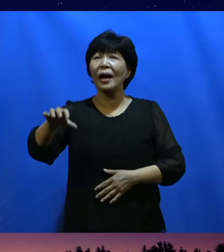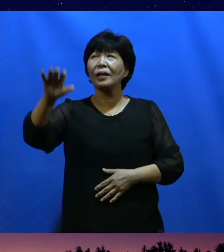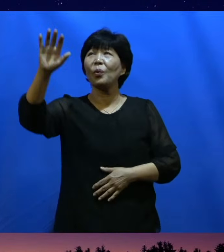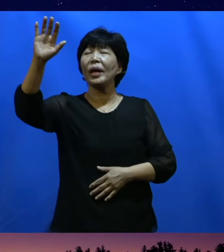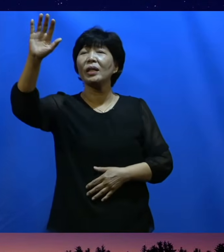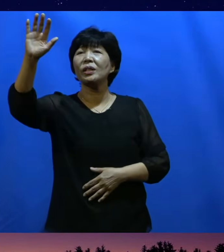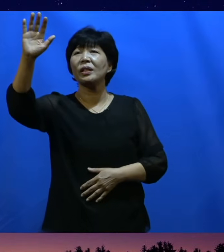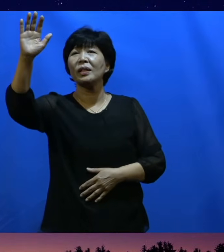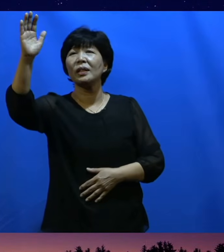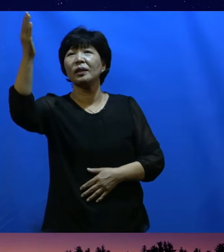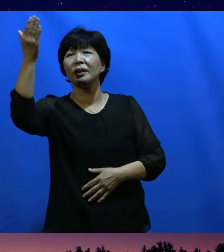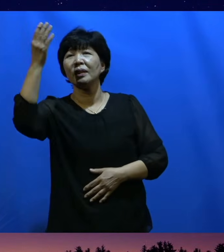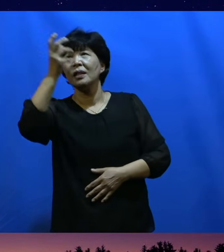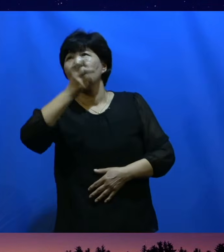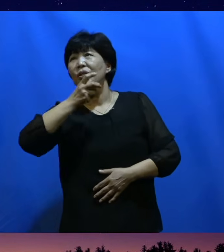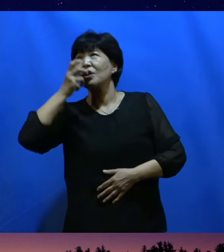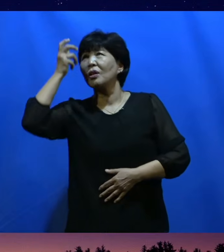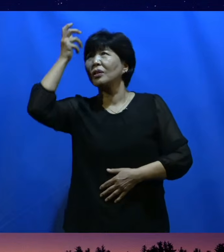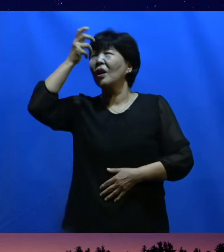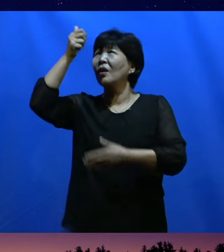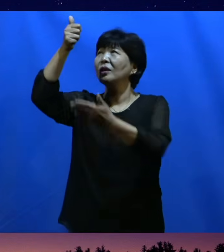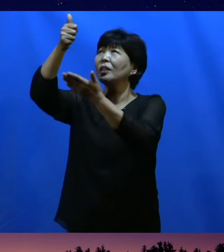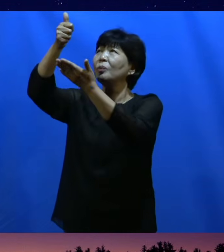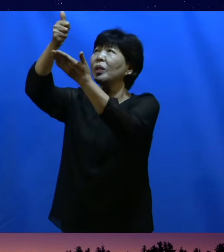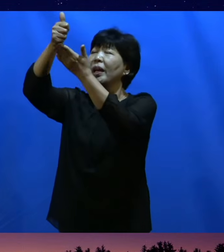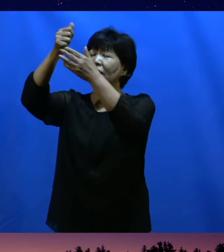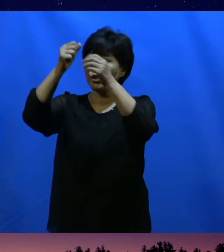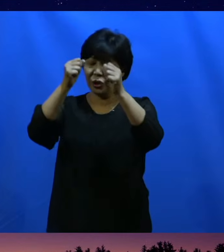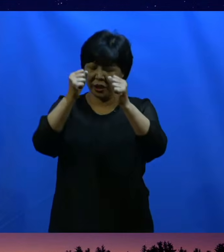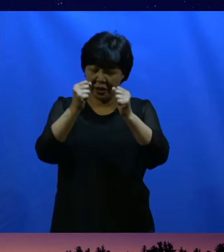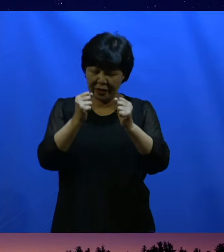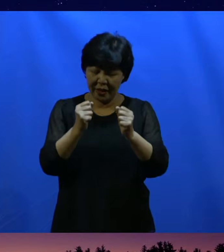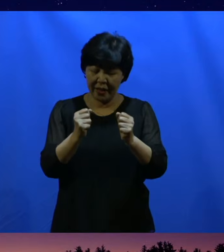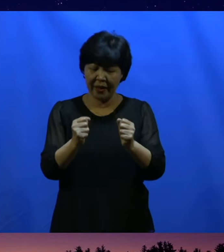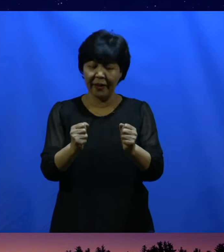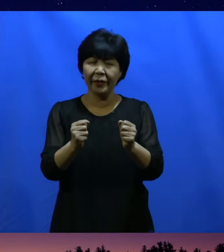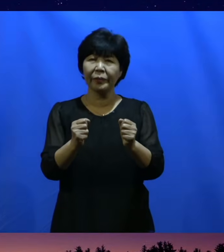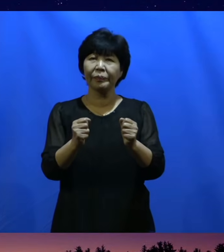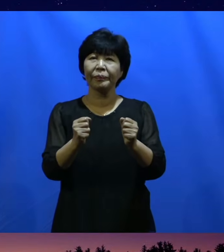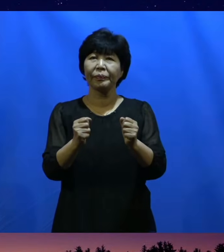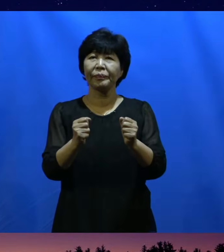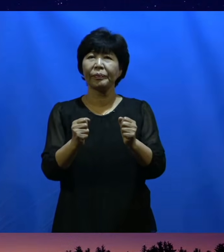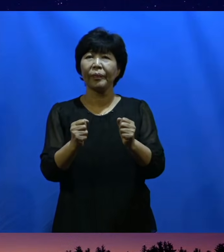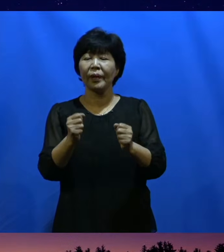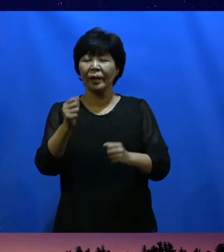피난처가 되시는 성령님 계시네.